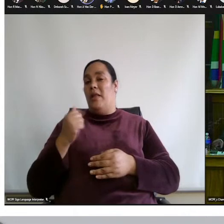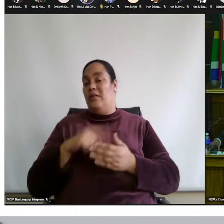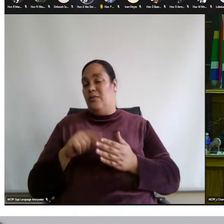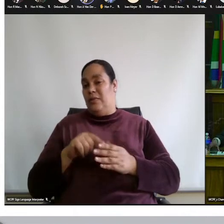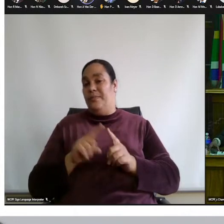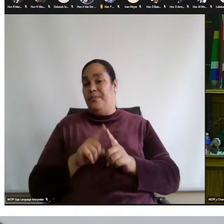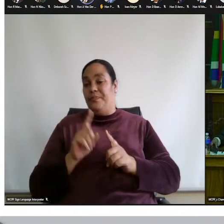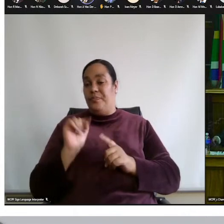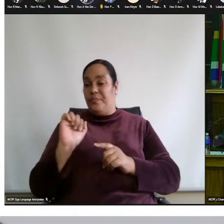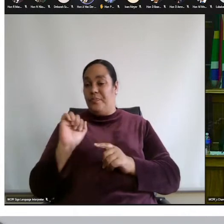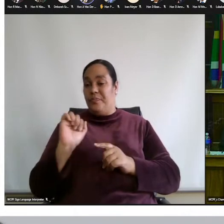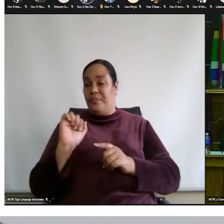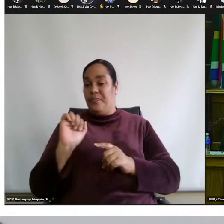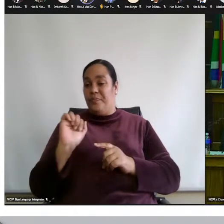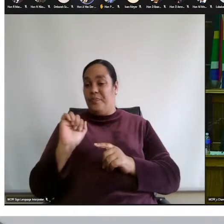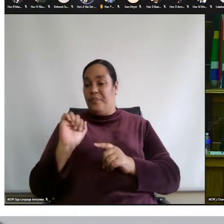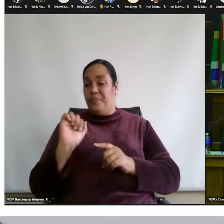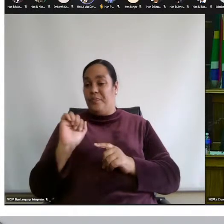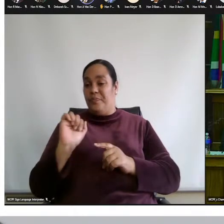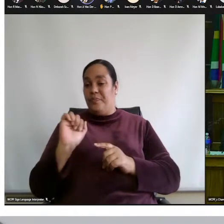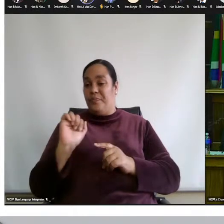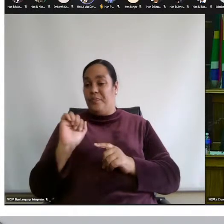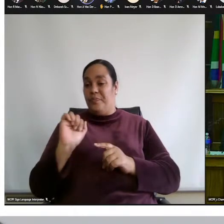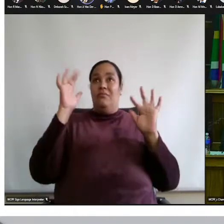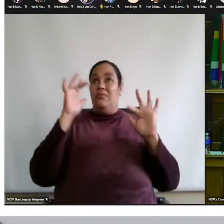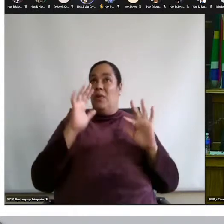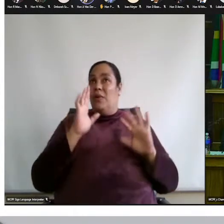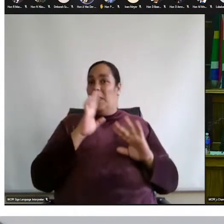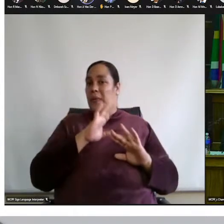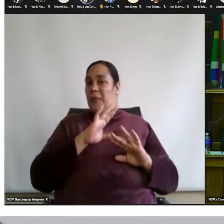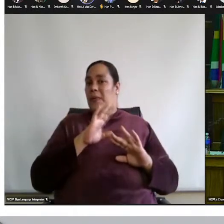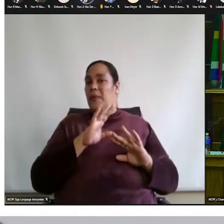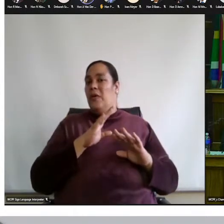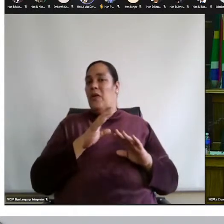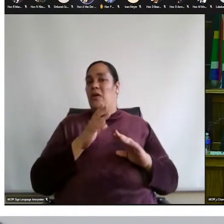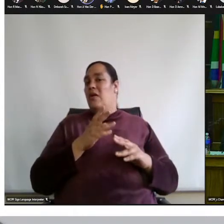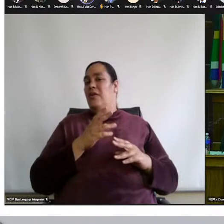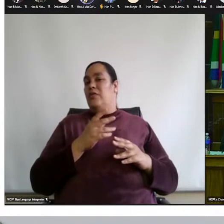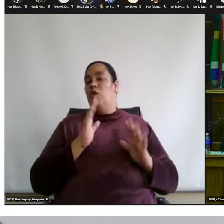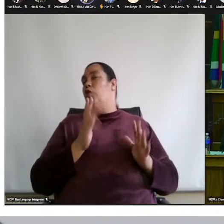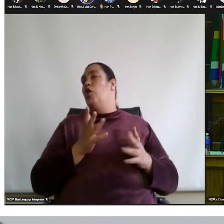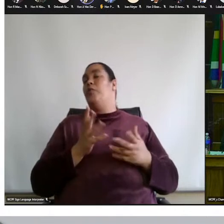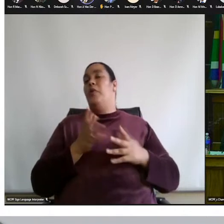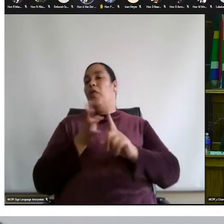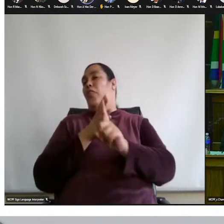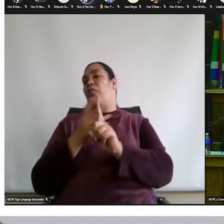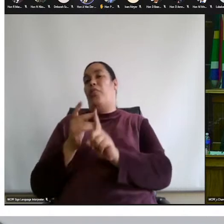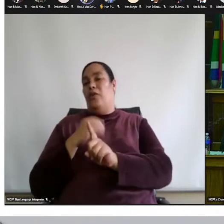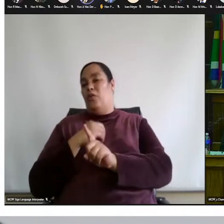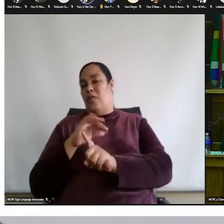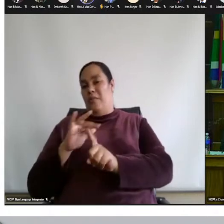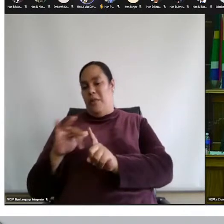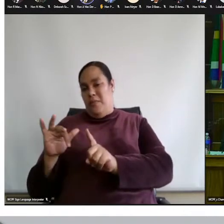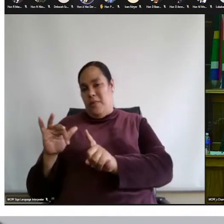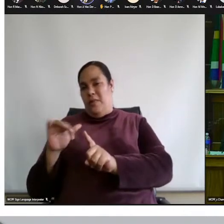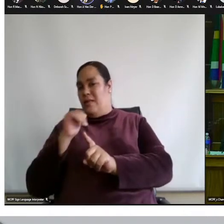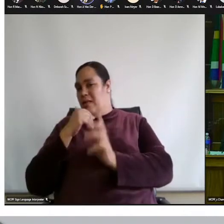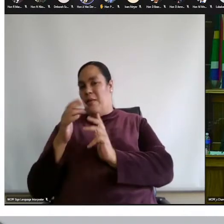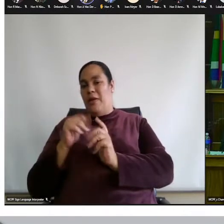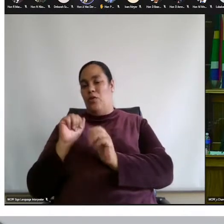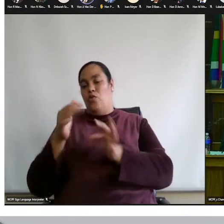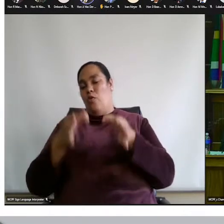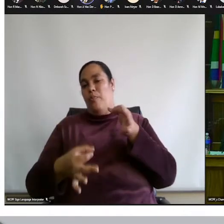droogtehulp deur u departement aan almal beskikbaar gestel sal word wat daarvoor kwalifiseer, ongeag hulle